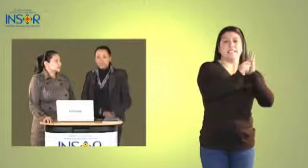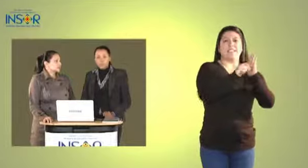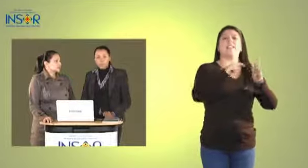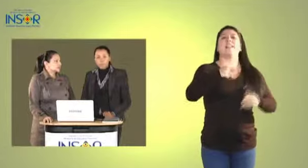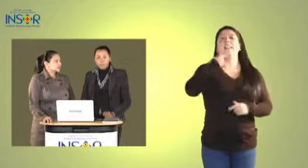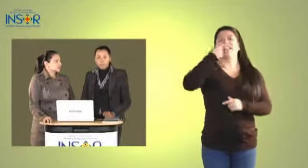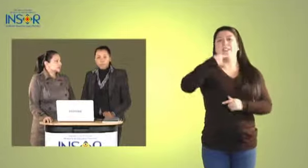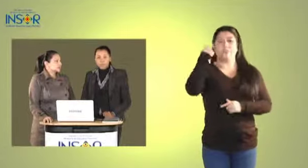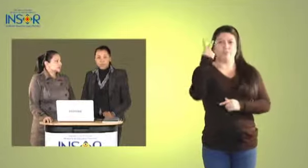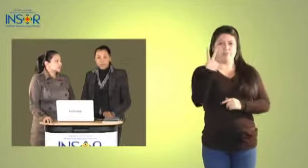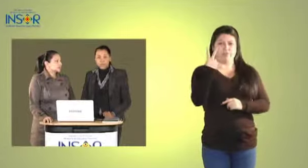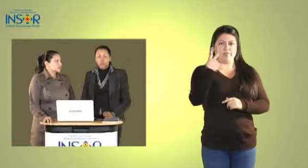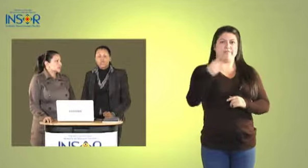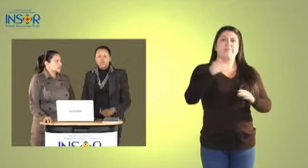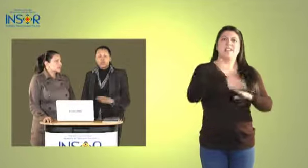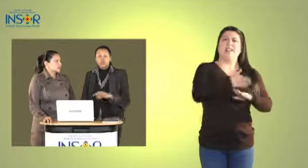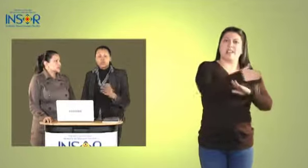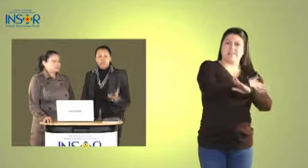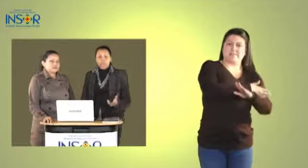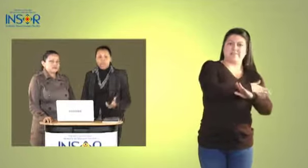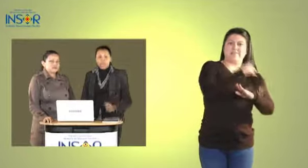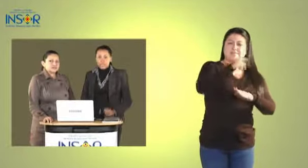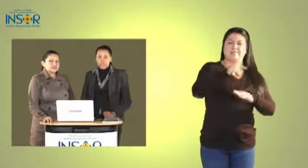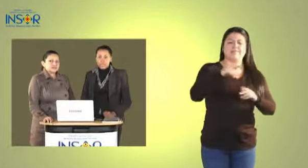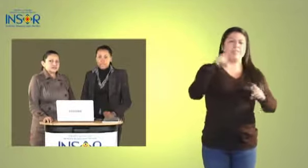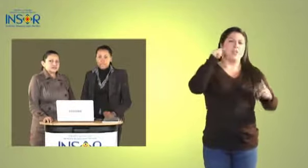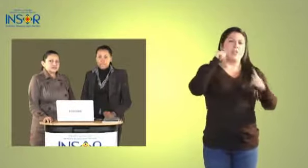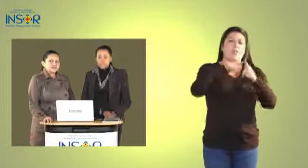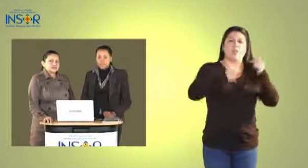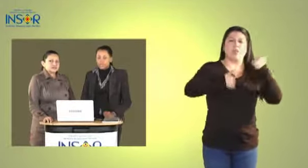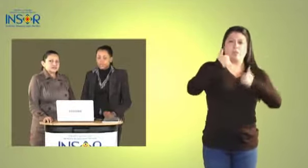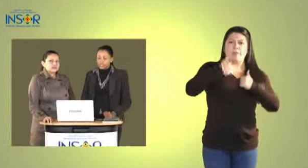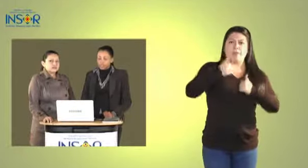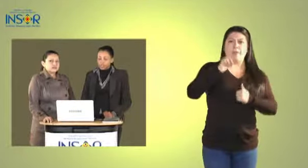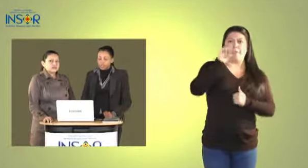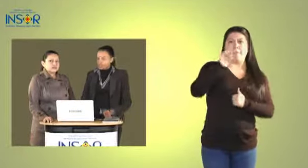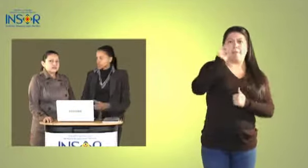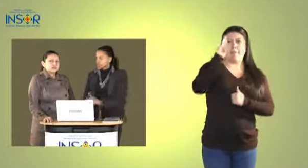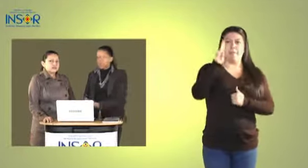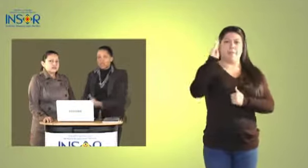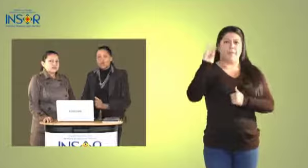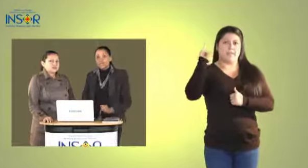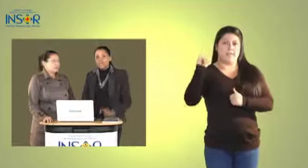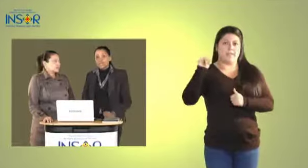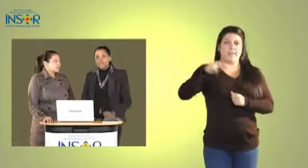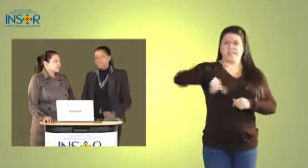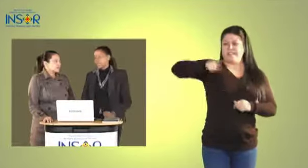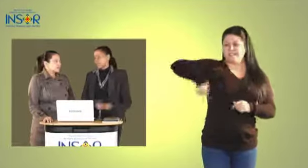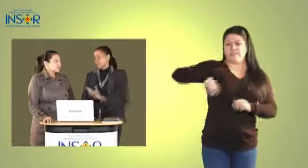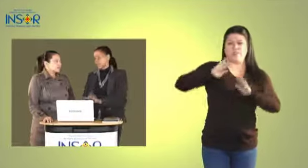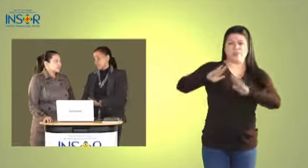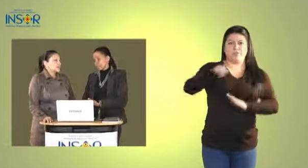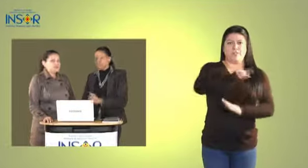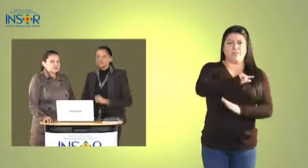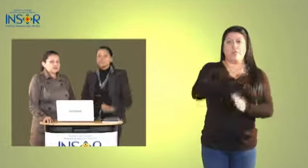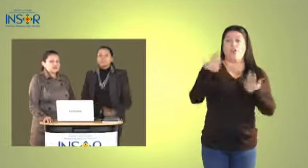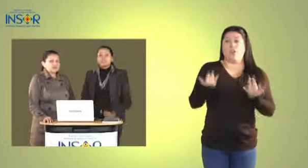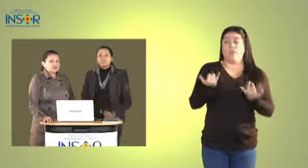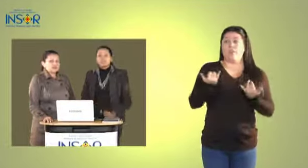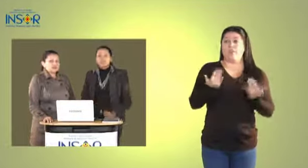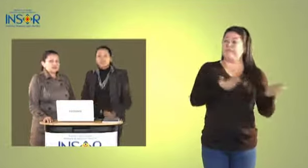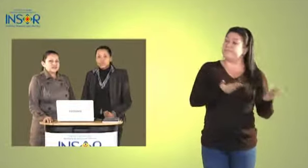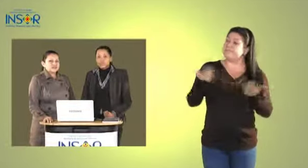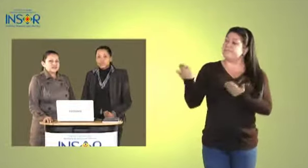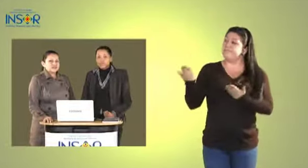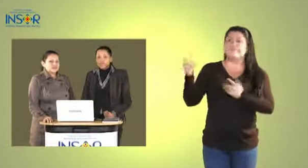que se tuvo desde PEI, Proyecto Bilingüe y Cultural para Sordos, acá en el Instituto Nacional para Sordos. Nos acompaña hoy nuestra compañera Viviana Prado,